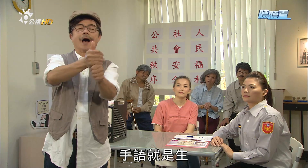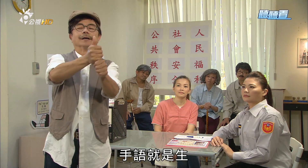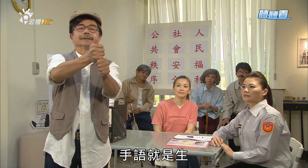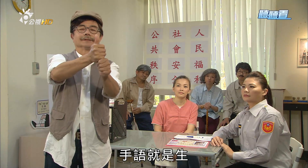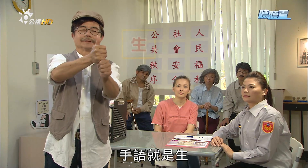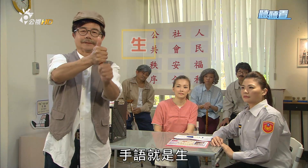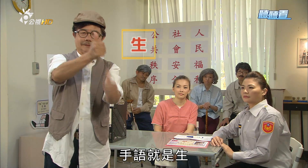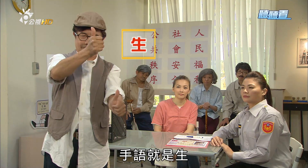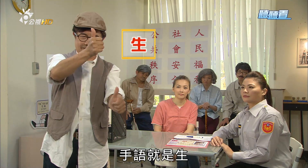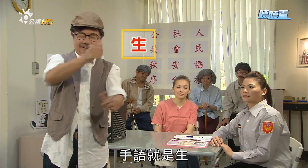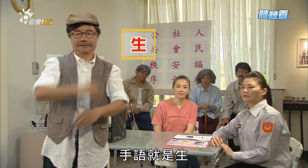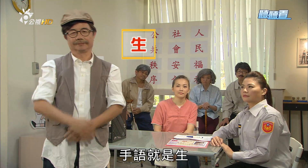是